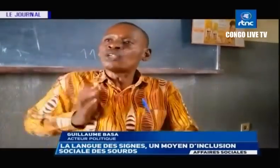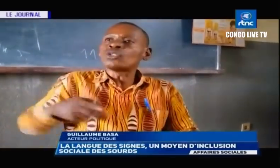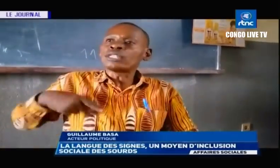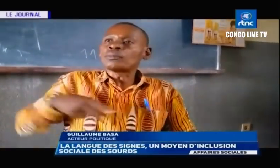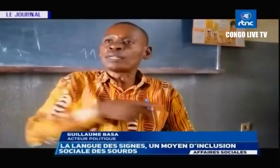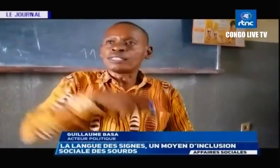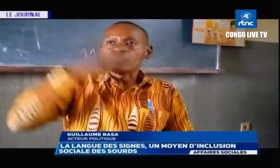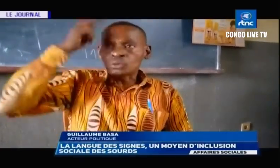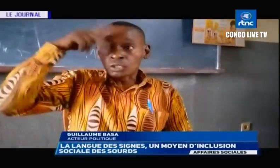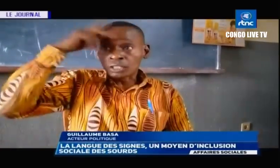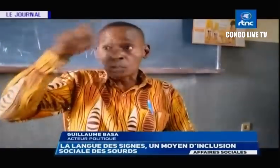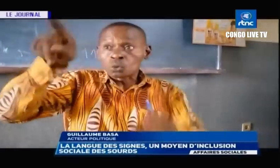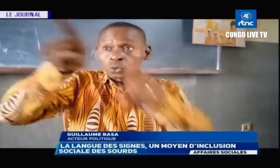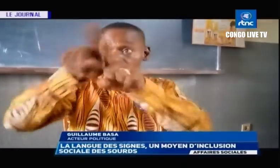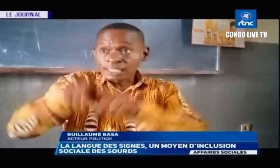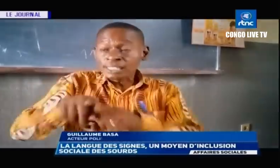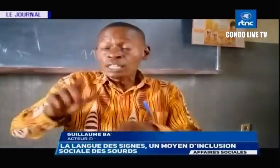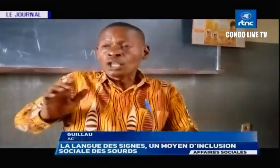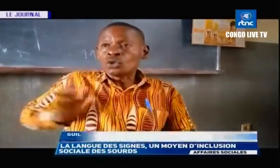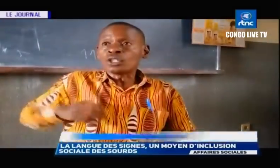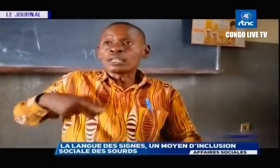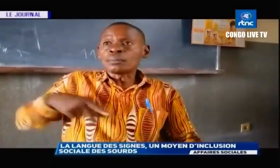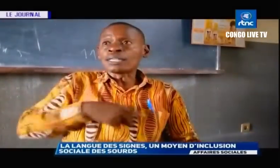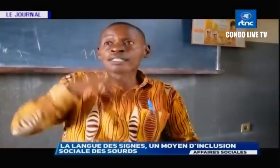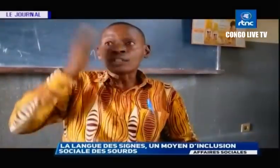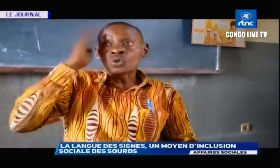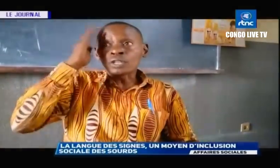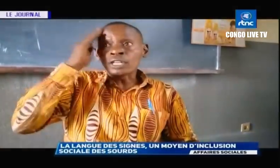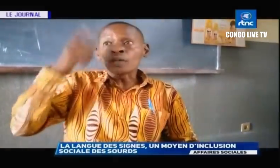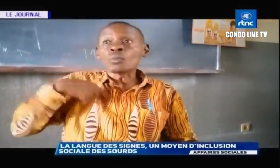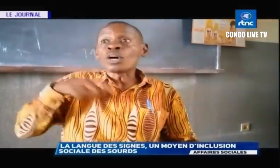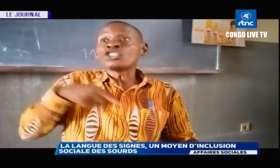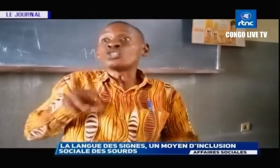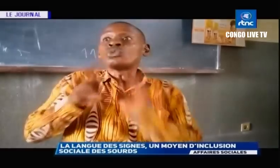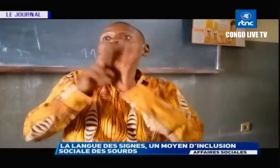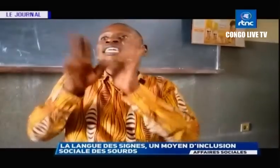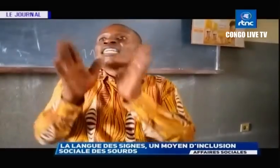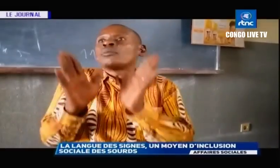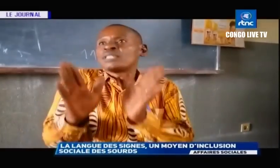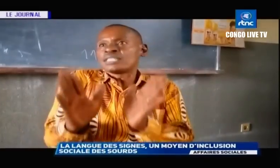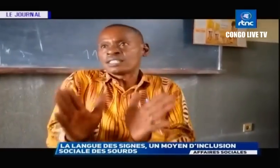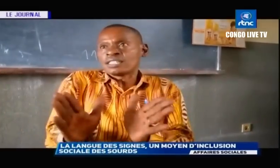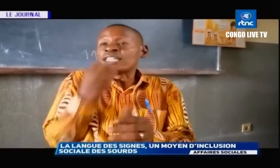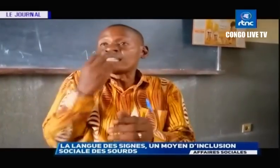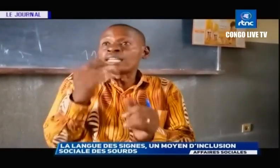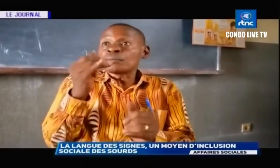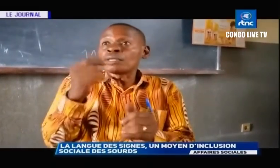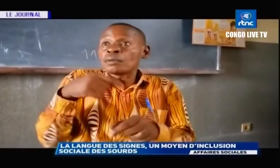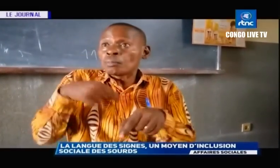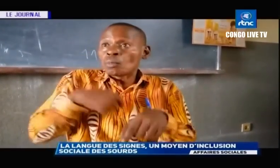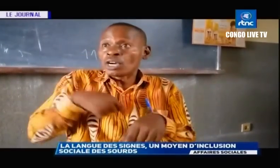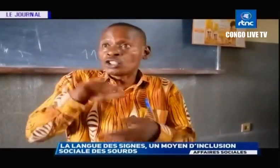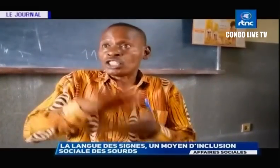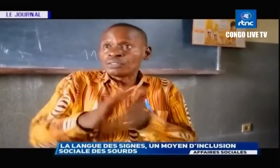autre parti. Notre parti connaît, moi je suis représentant. Moi je